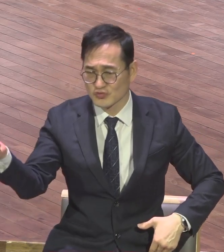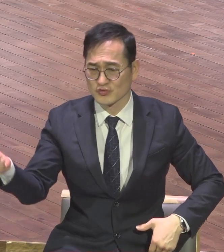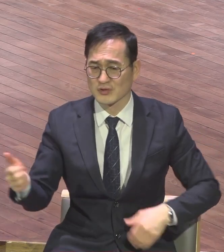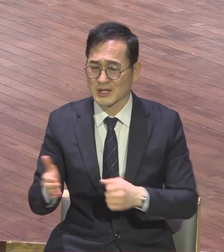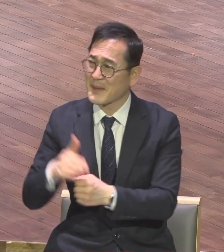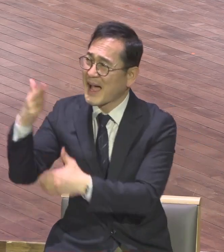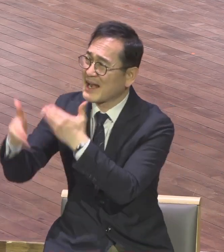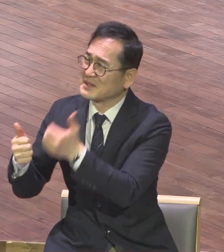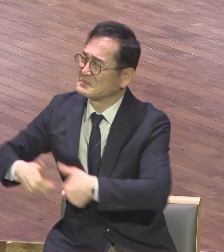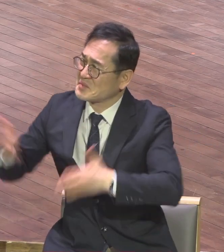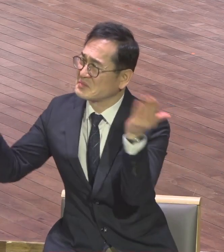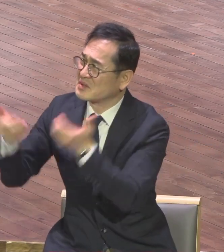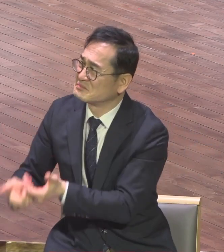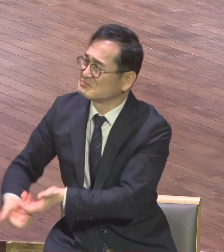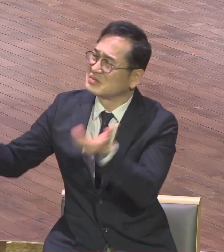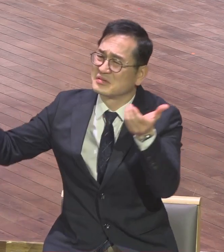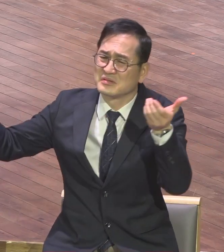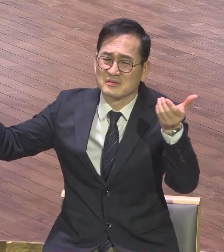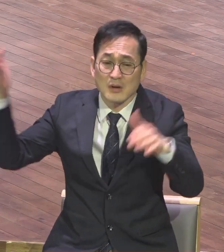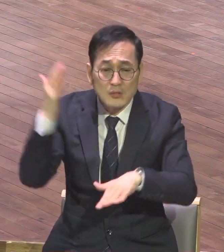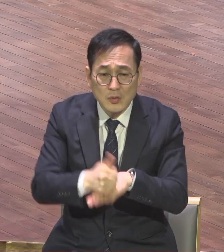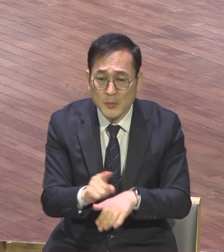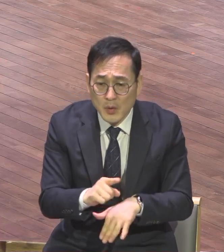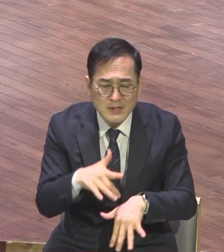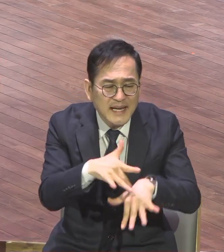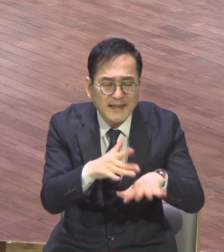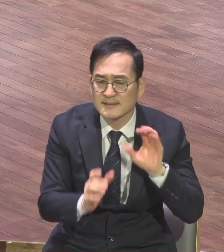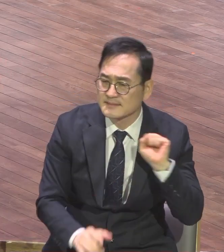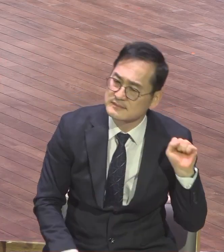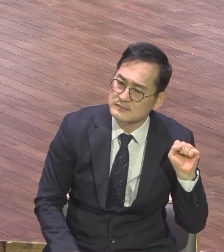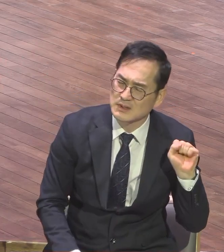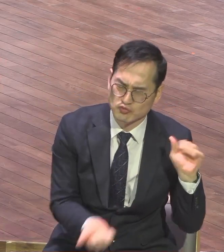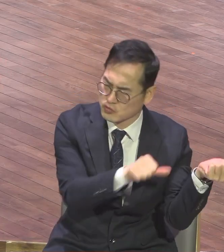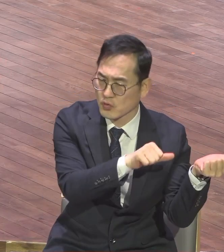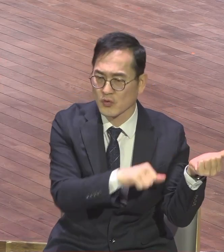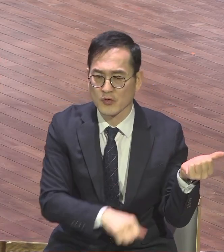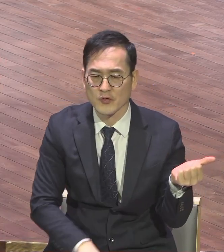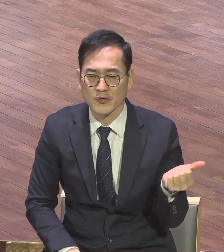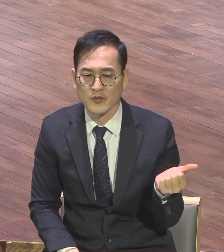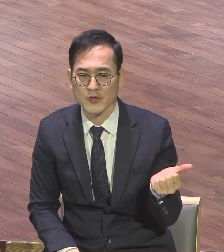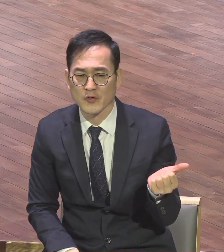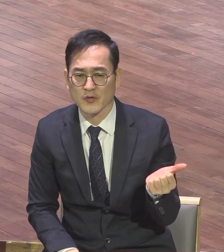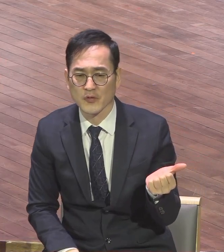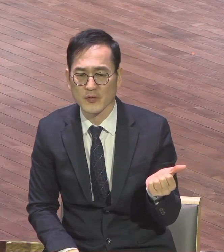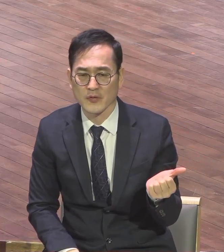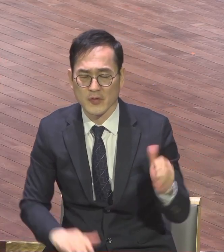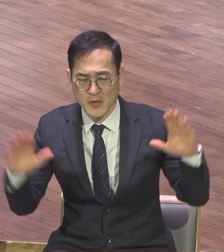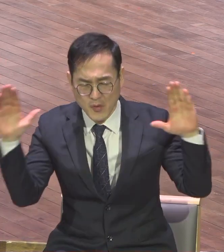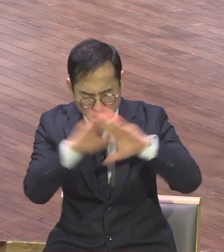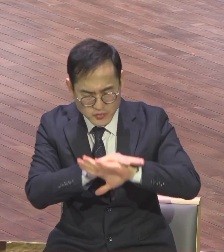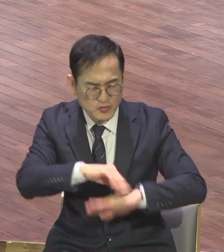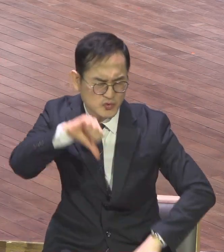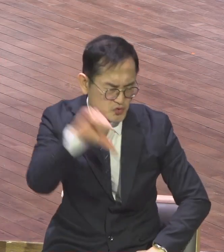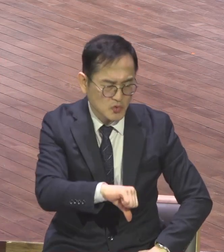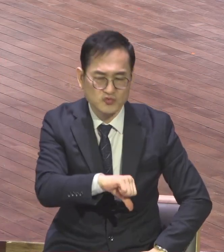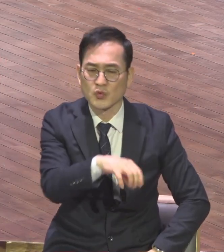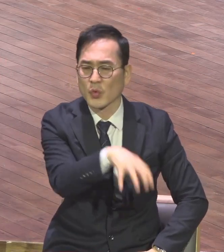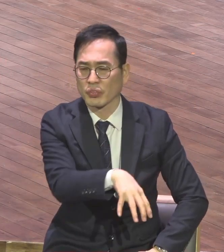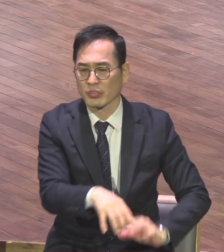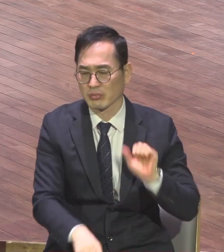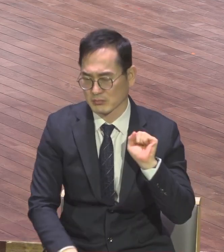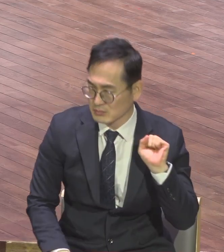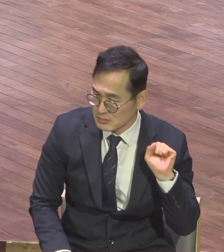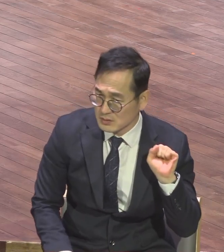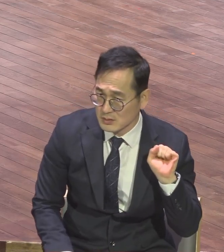마귀에게 속하나니 그랬습니다. 끔찍한 말입니다. 가장 어둡고 저주스러운 말입니다. 마귀에게